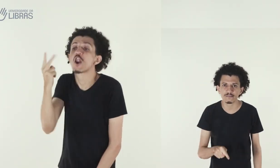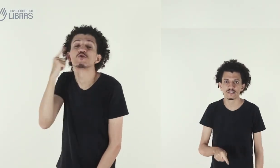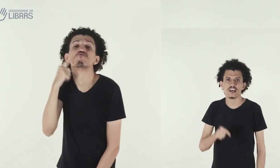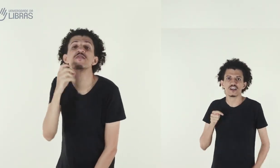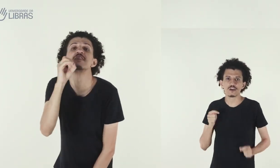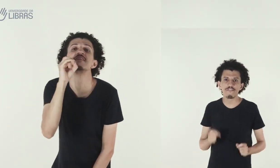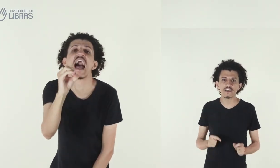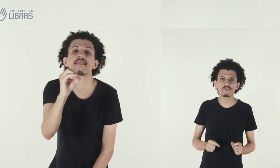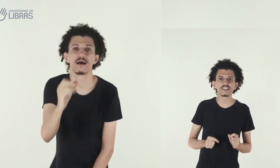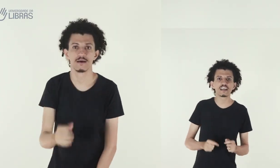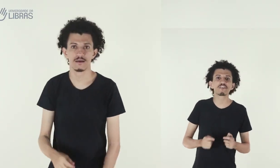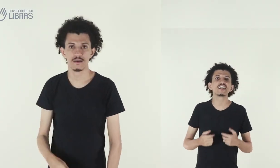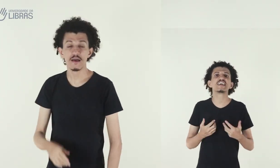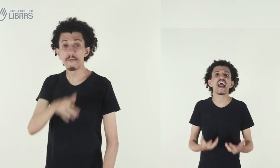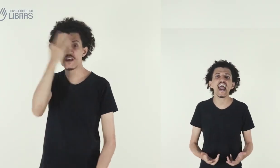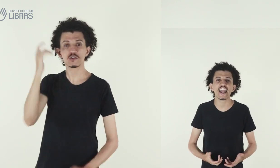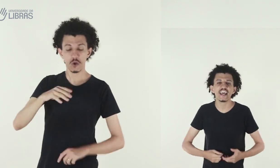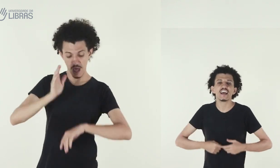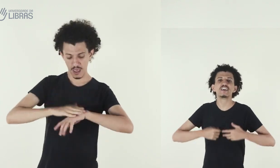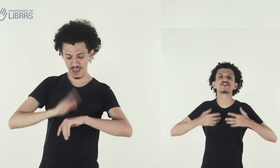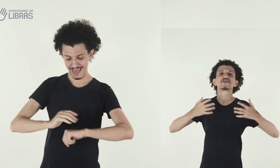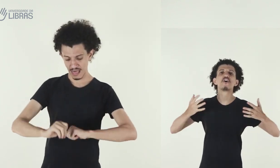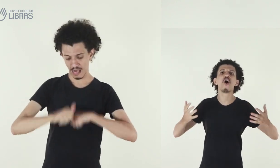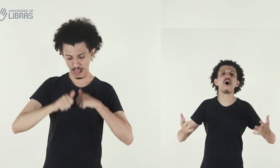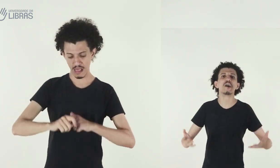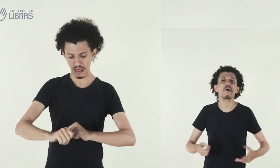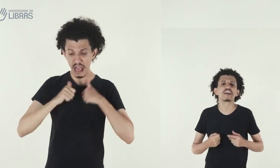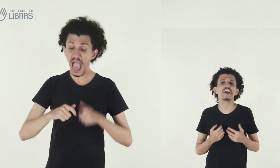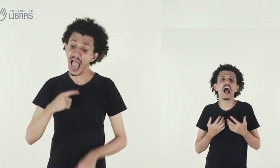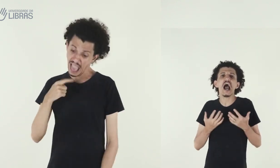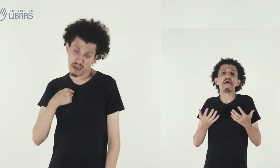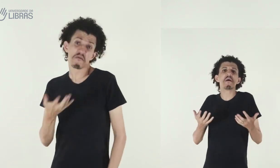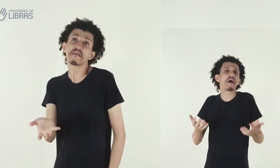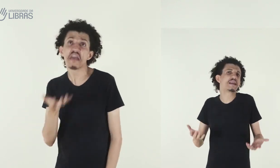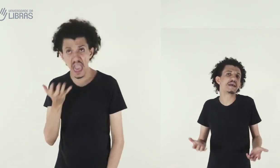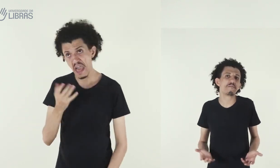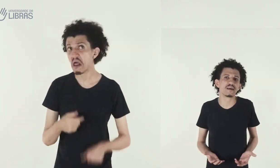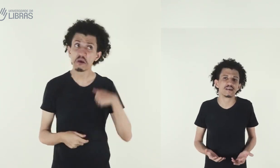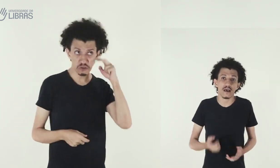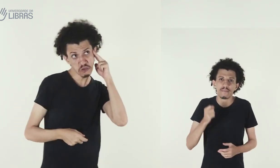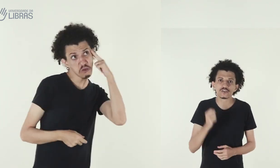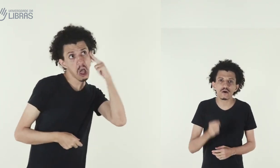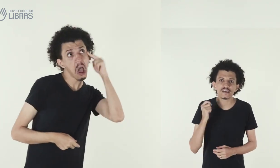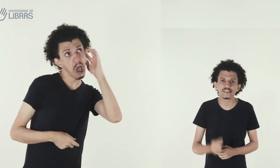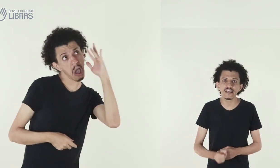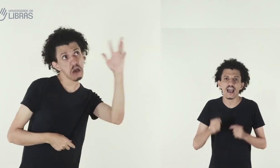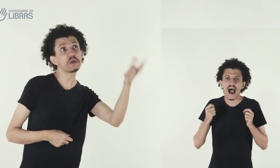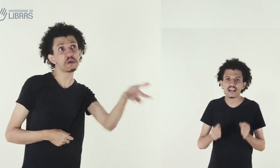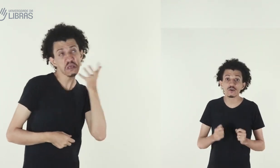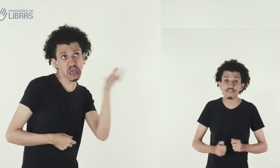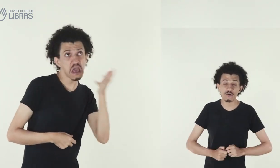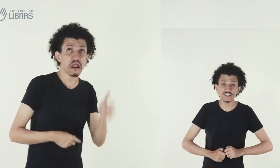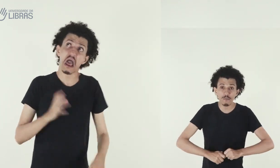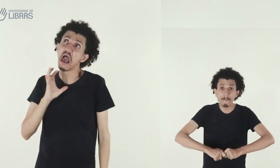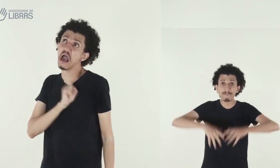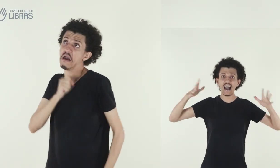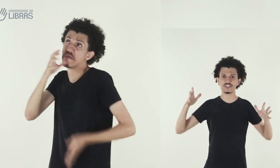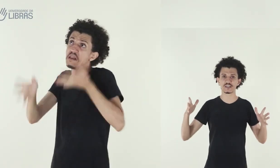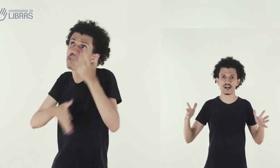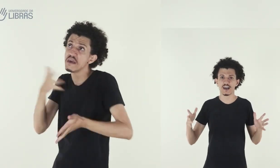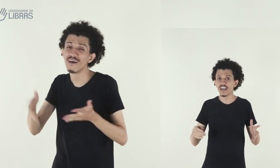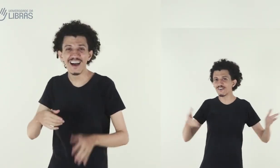si mesmas, só ficam dizendo que querem, que sonham, que amam a Libras. Pessoas assim acham que vai acontecer